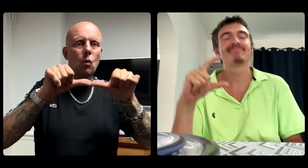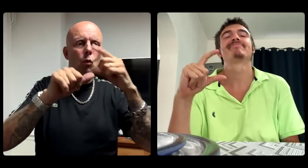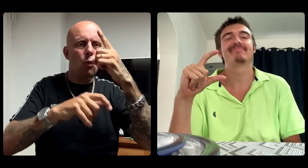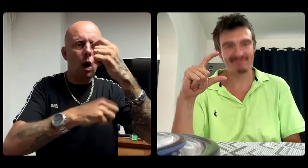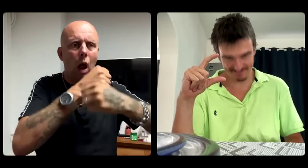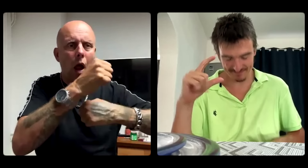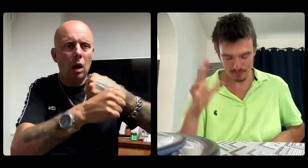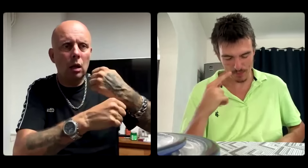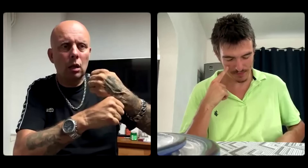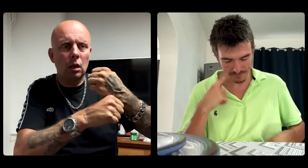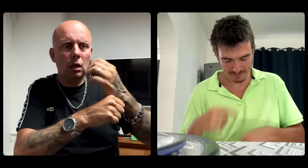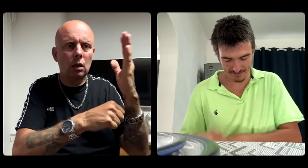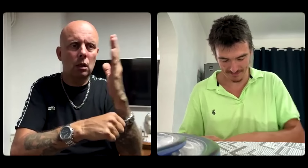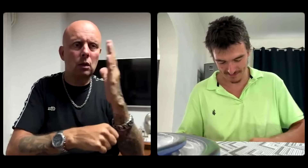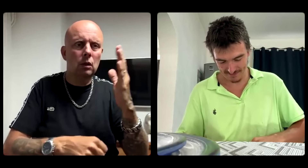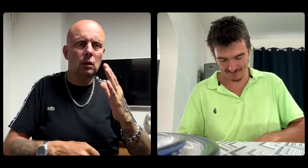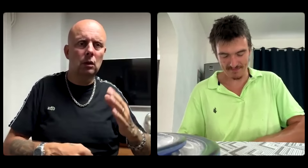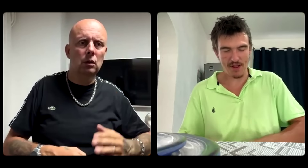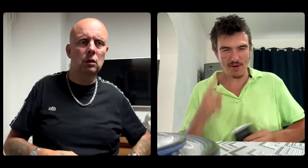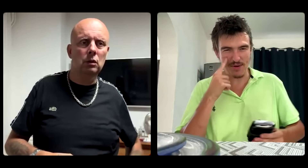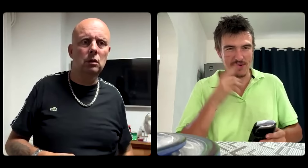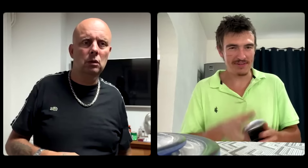Vandaar als je net mogelijk moet.